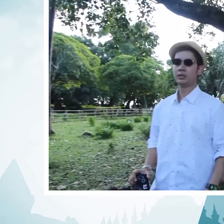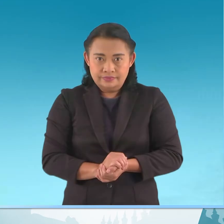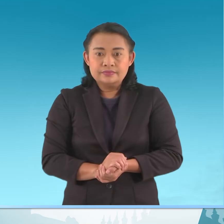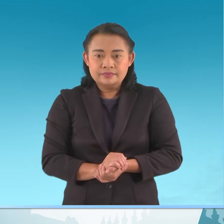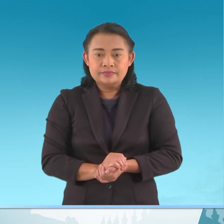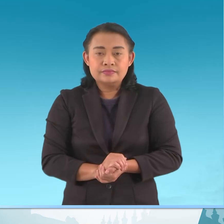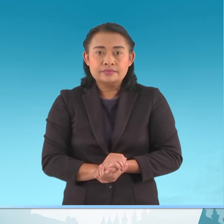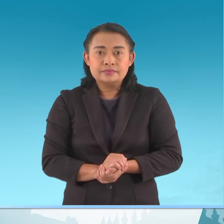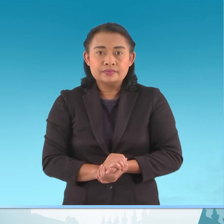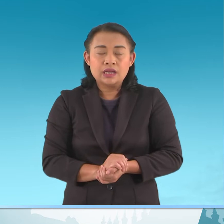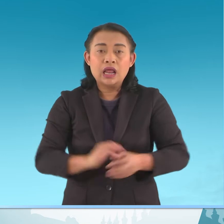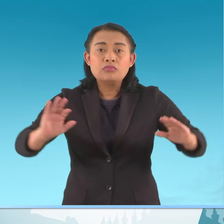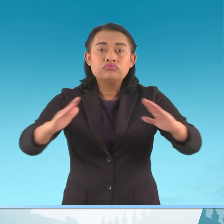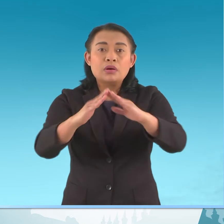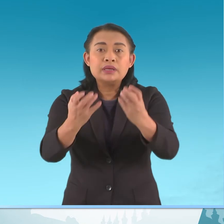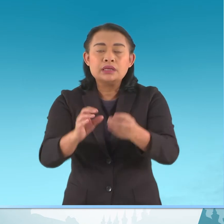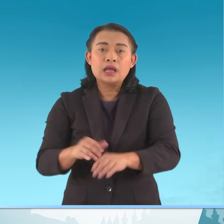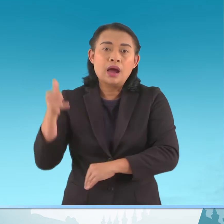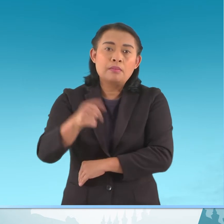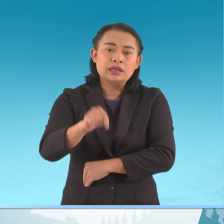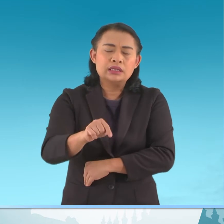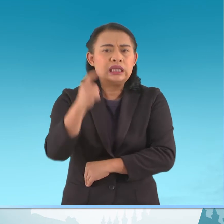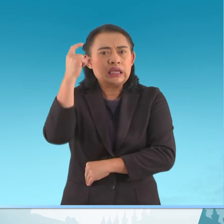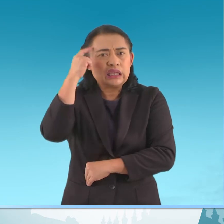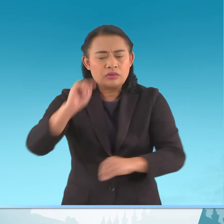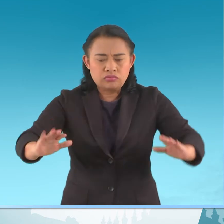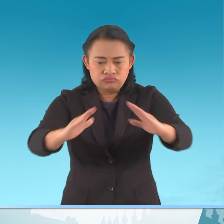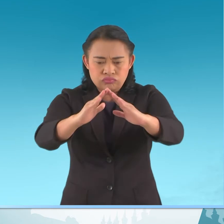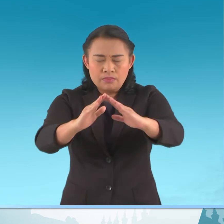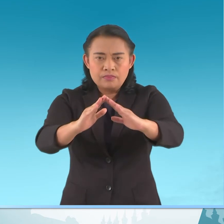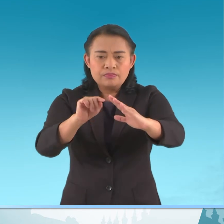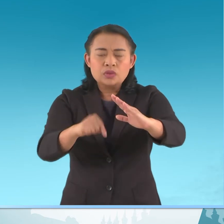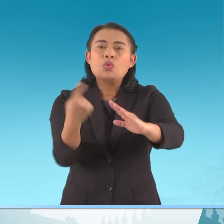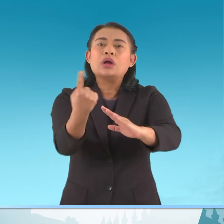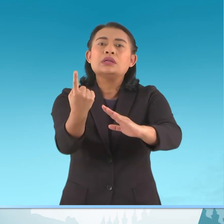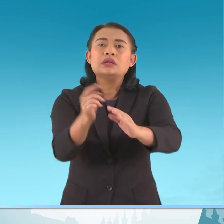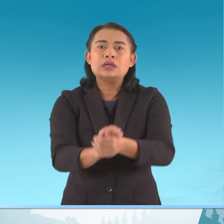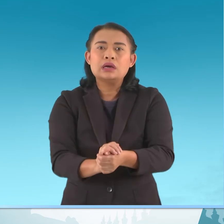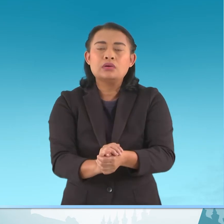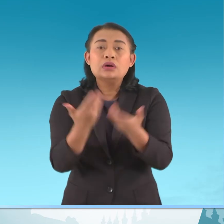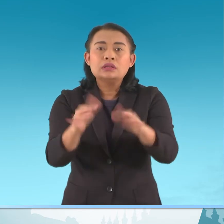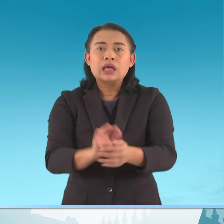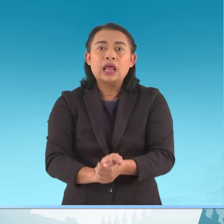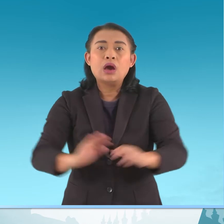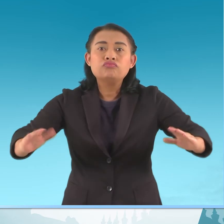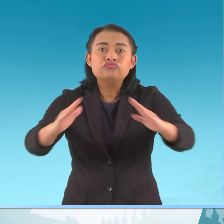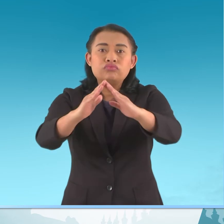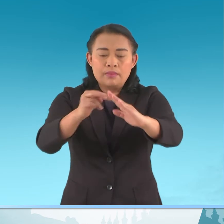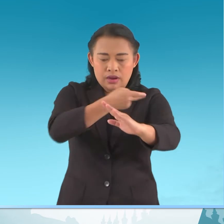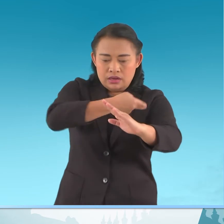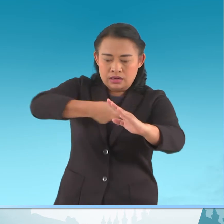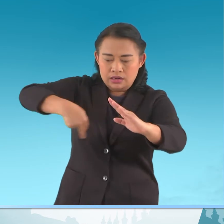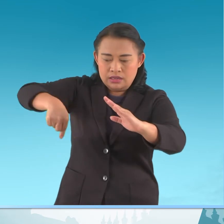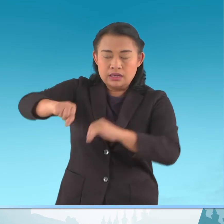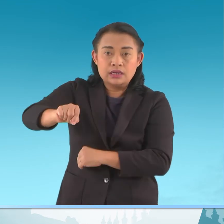ทีแรกเนี่ยมาถึงประสาทเดินหินแห่งนี้นะครับก็เข้าใจว่าประสาทจะตั้งอยู่อย่างโดดเดี่ยวแต่จริงไม่ใช่นะฮะพอเดินอ้อม Dream